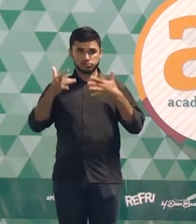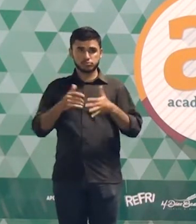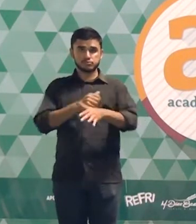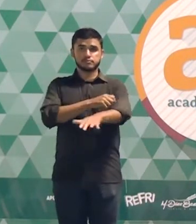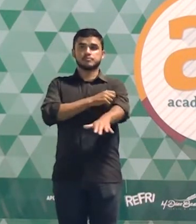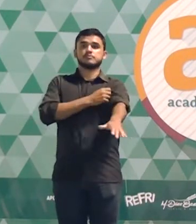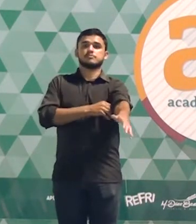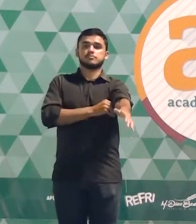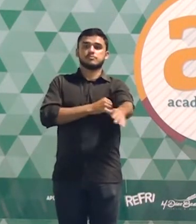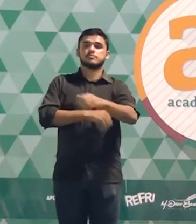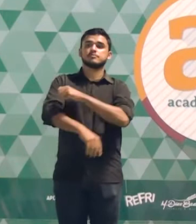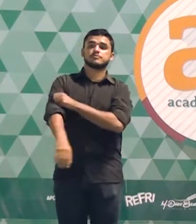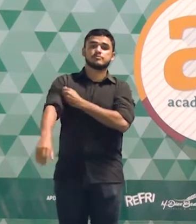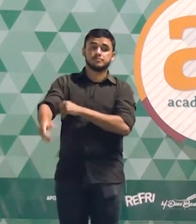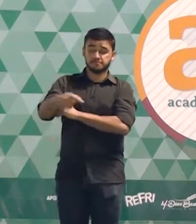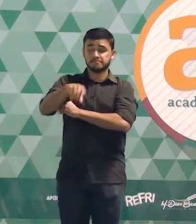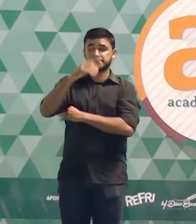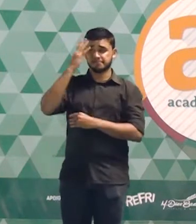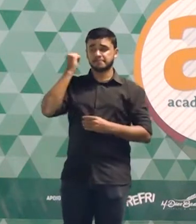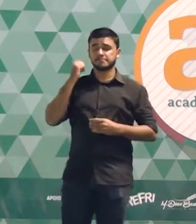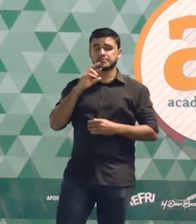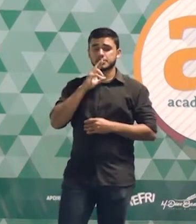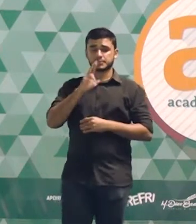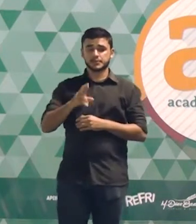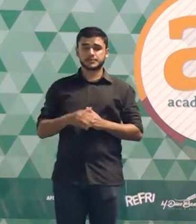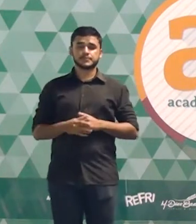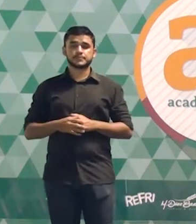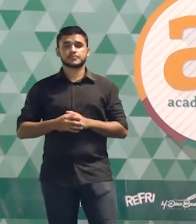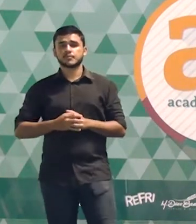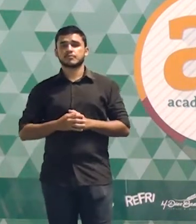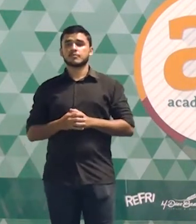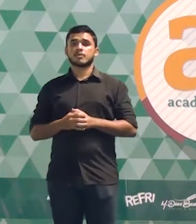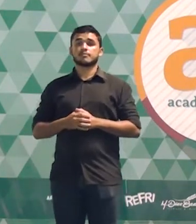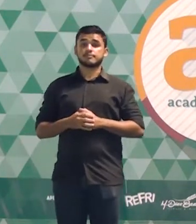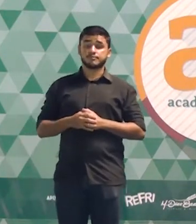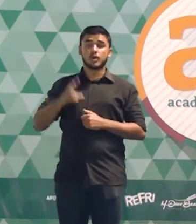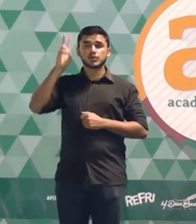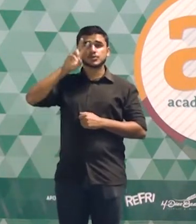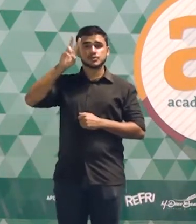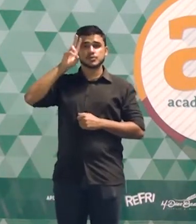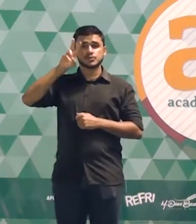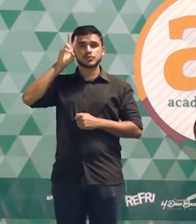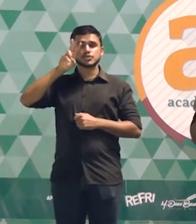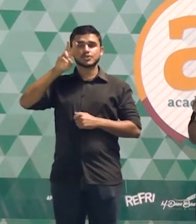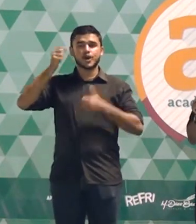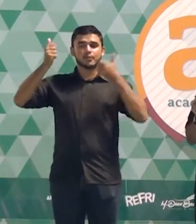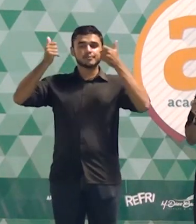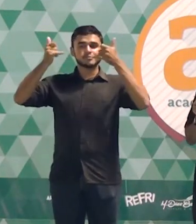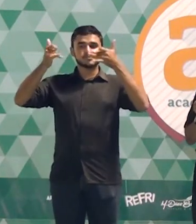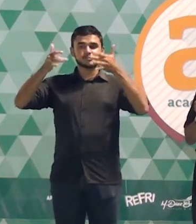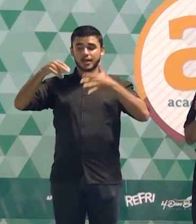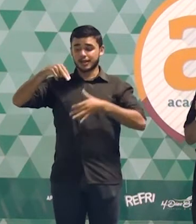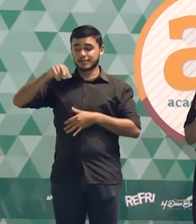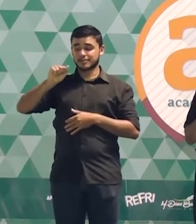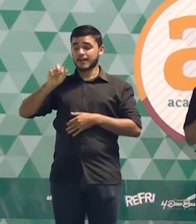Você sabe sim qual é a resposta. Um texto narrativo é um texto em que se conta uma